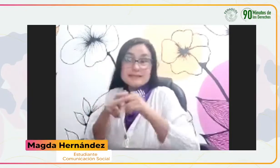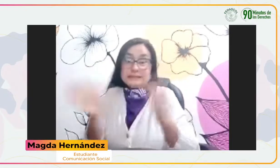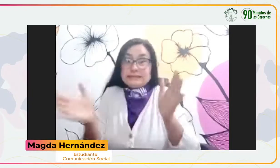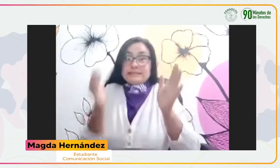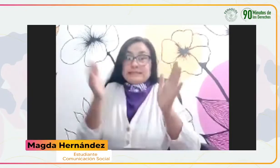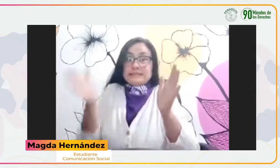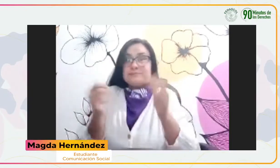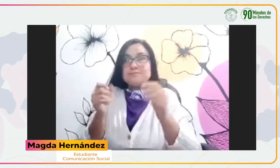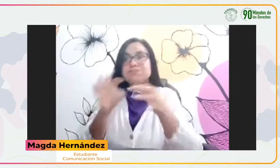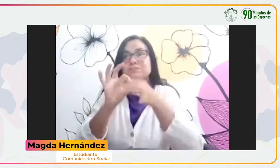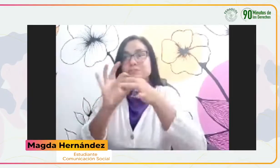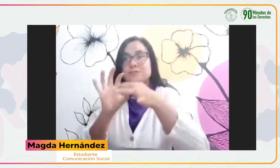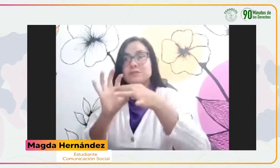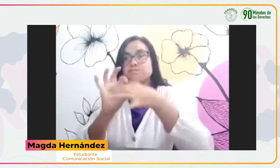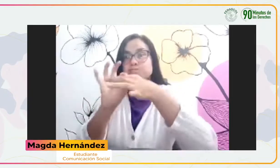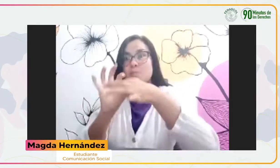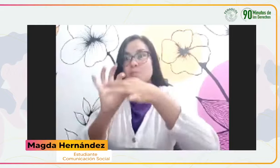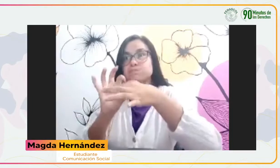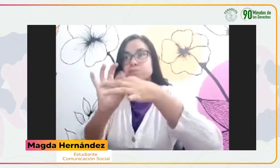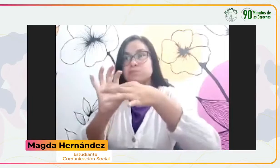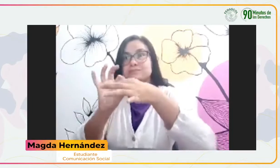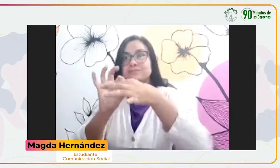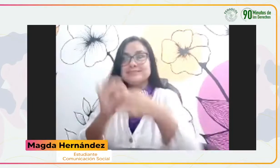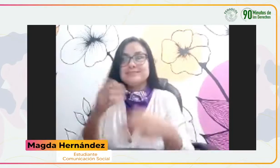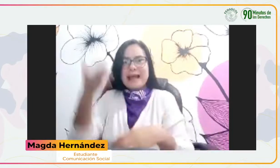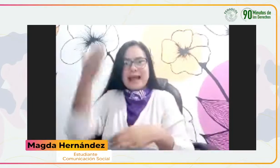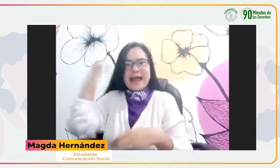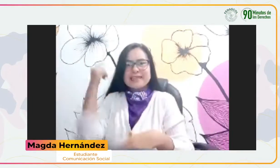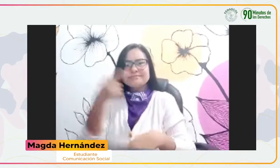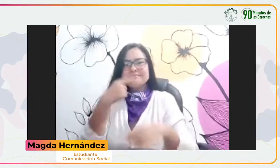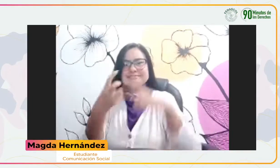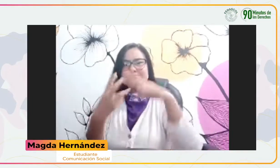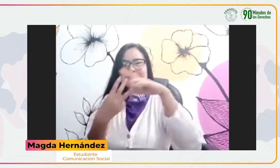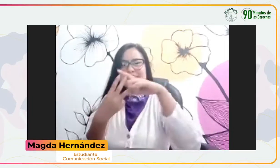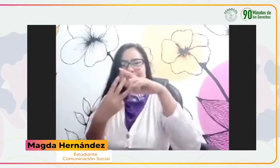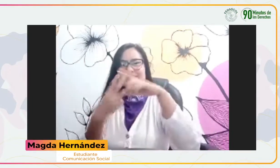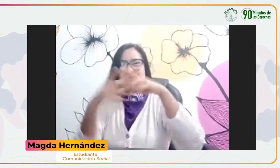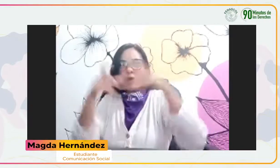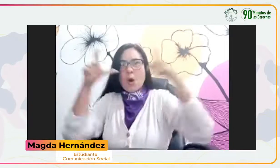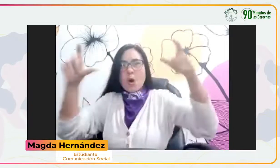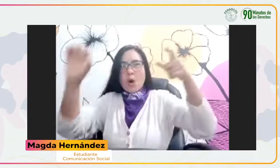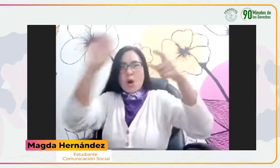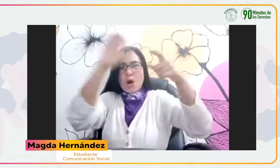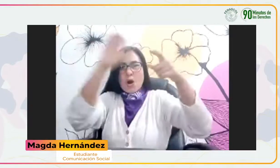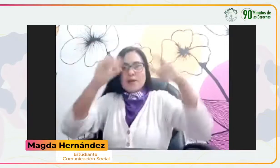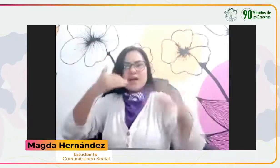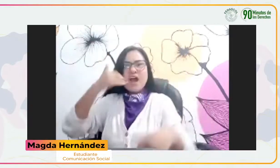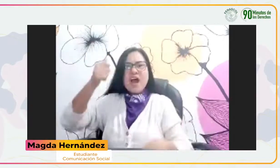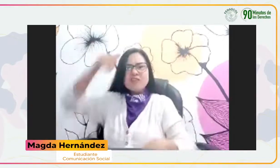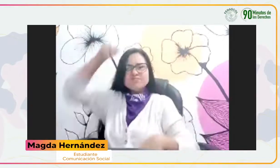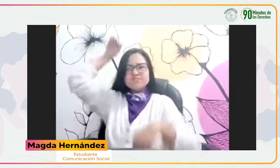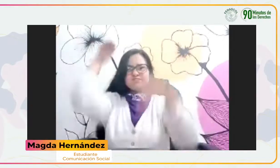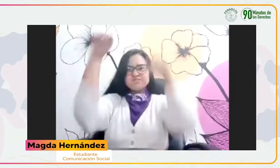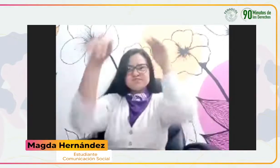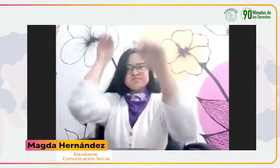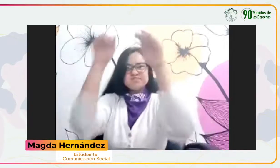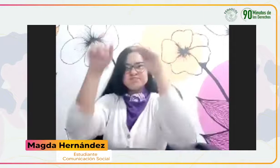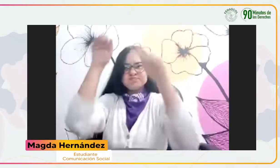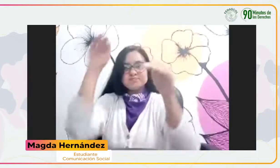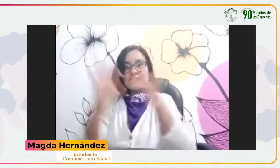listo, entren, sigan. Y se han venido de pronto conectando a esto, y como dice